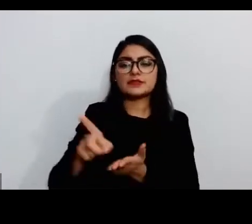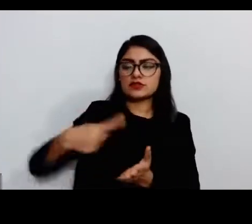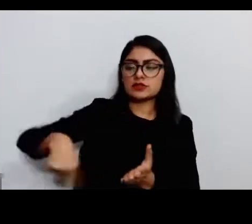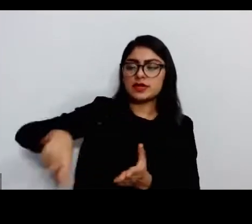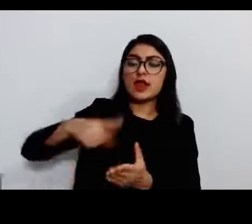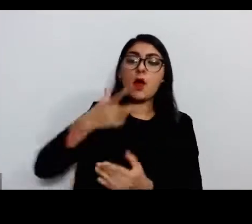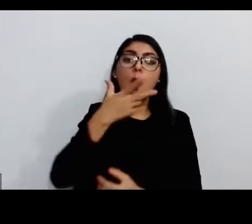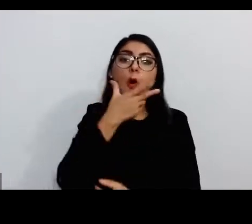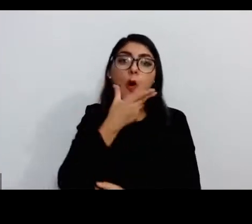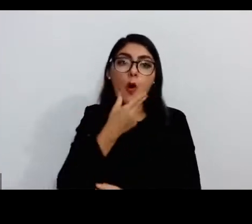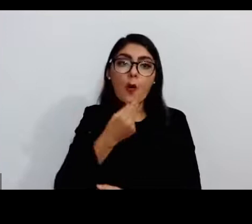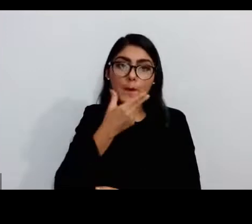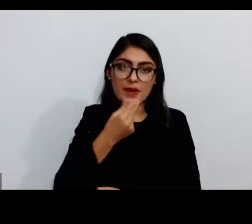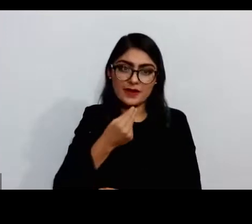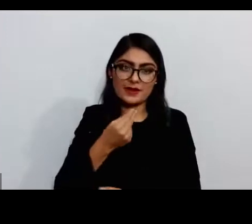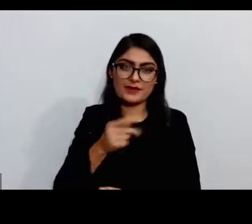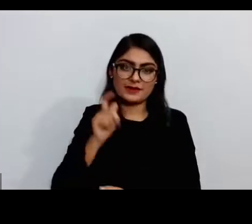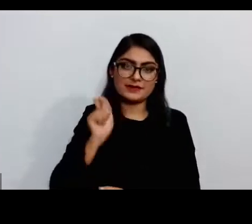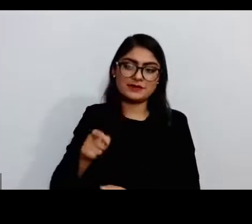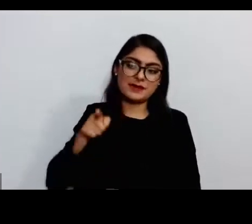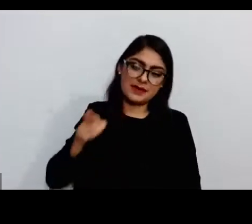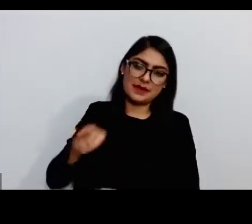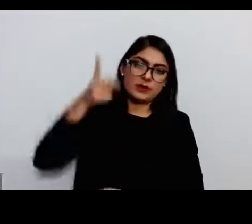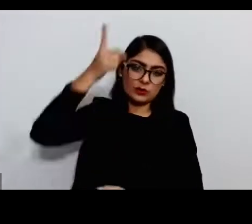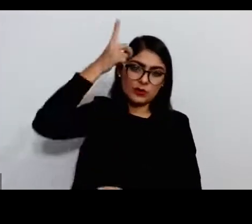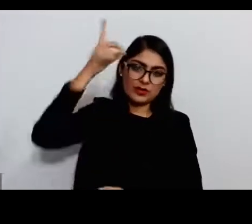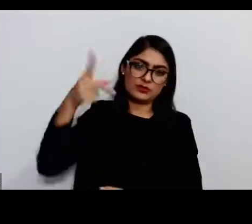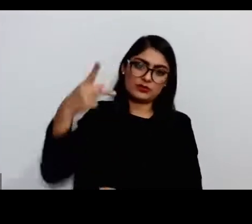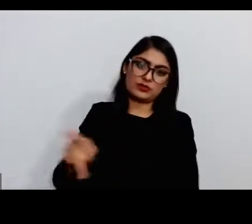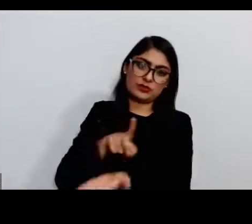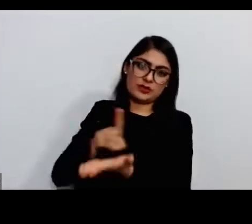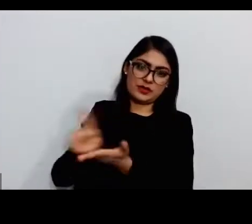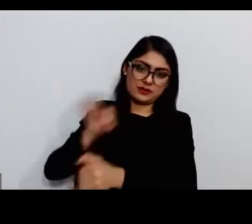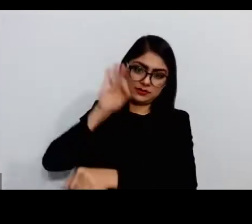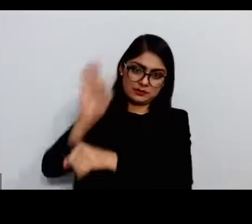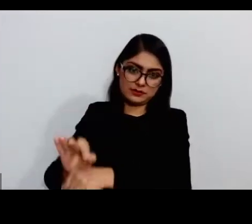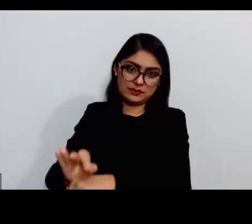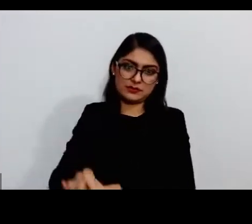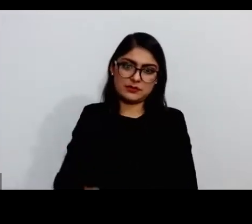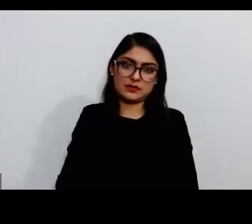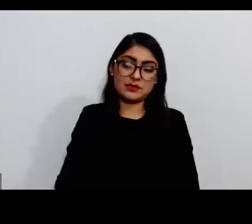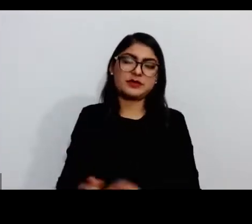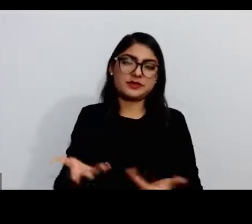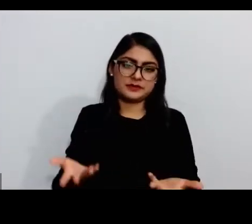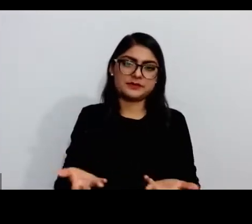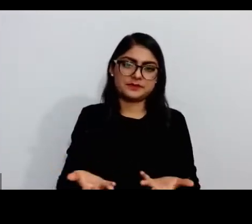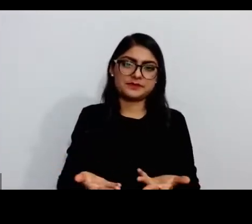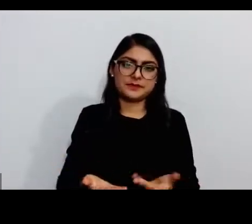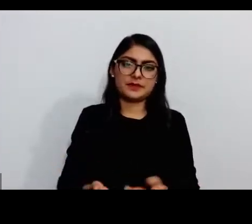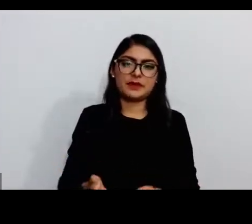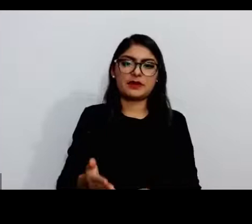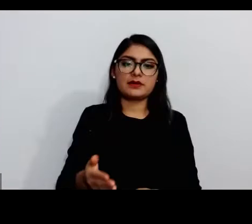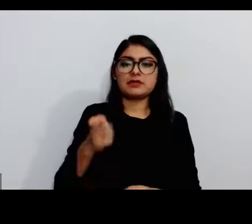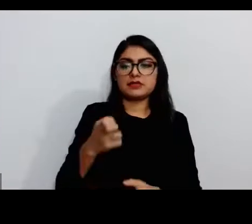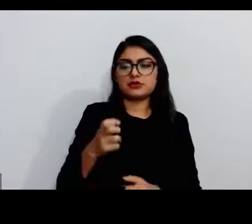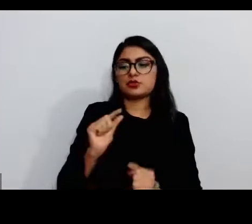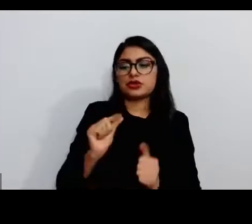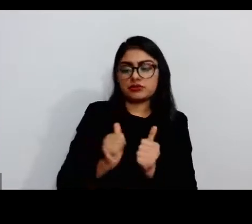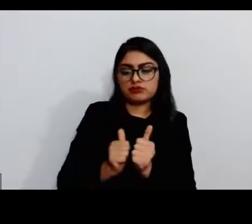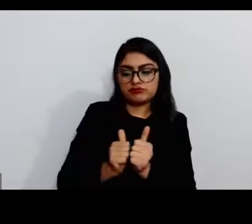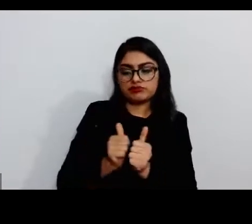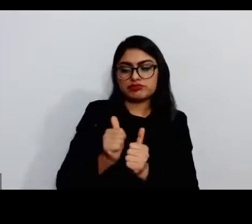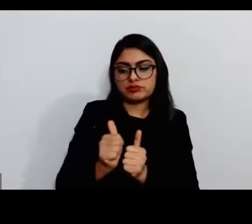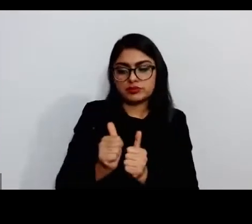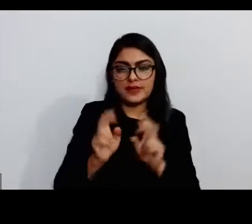para hombres, propietarios, digamos, para un tipo de sujeto. Pero bueno, había un avance en términos de